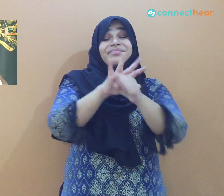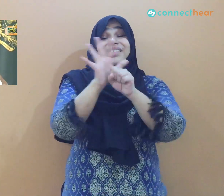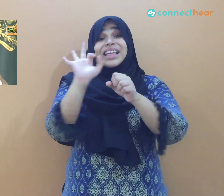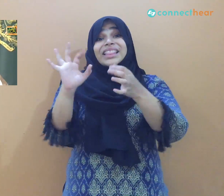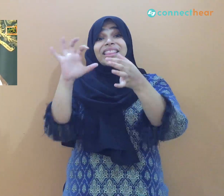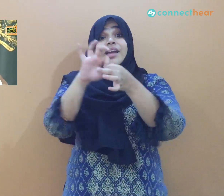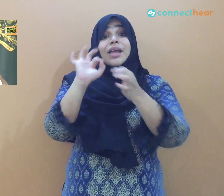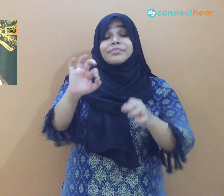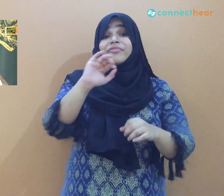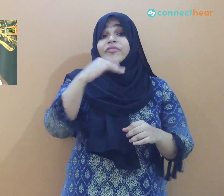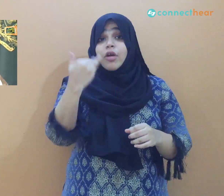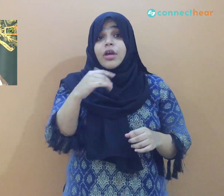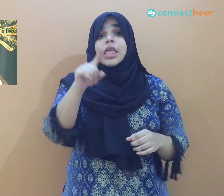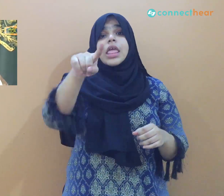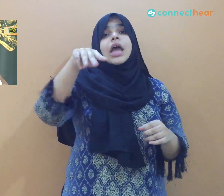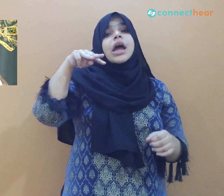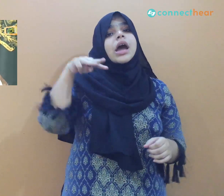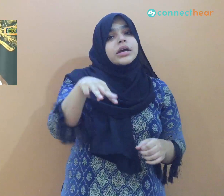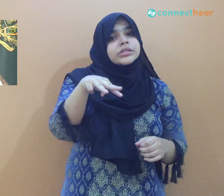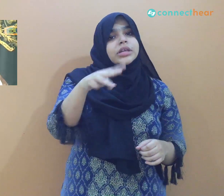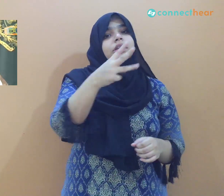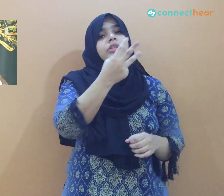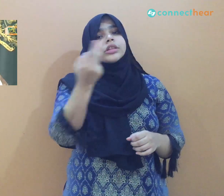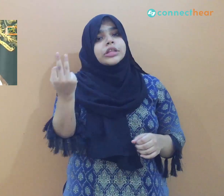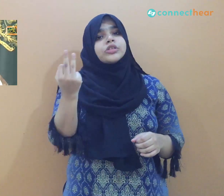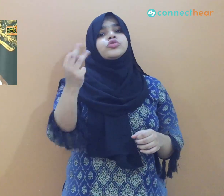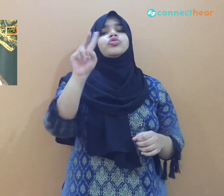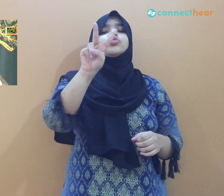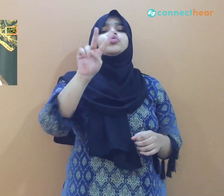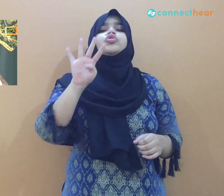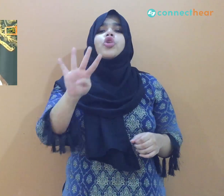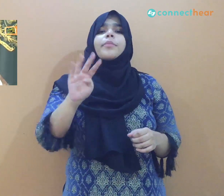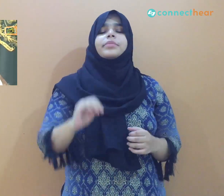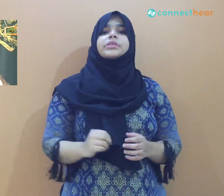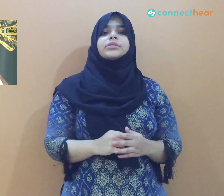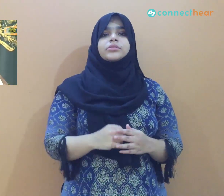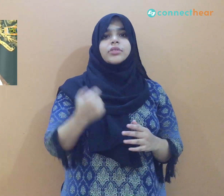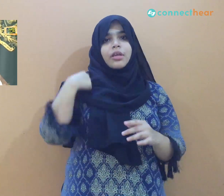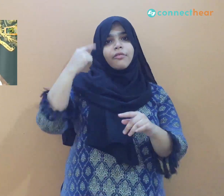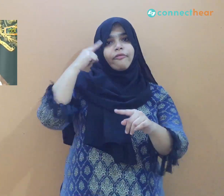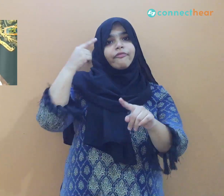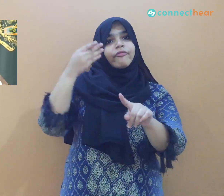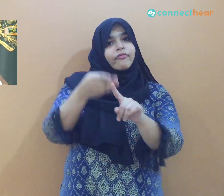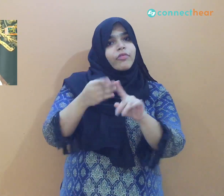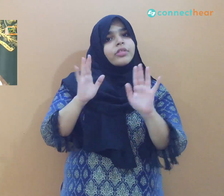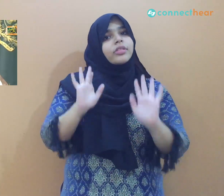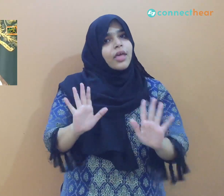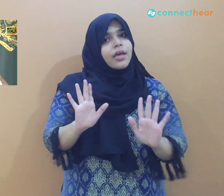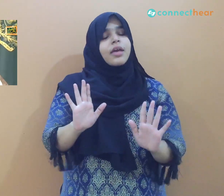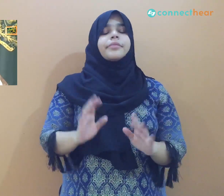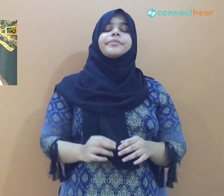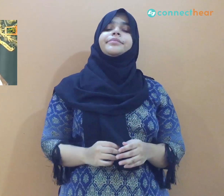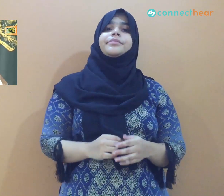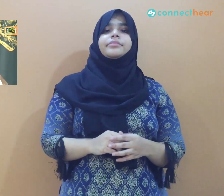سے, وہ 1,324 ہونی تھی. یہ ہماری 24 اپریل کو پروجیکشنز